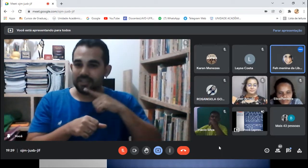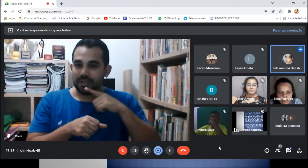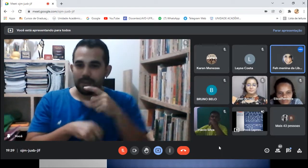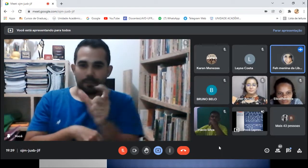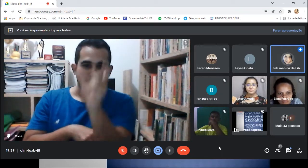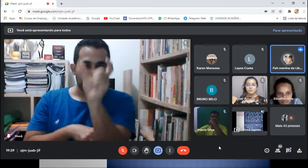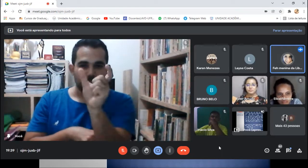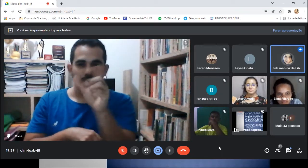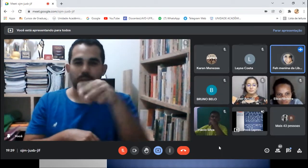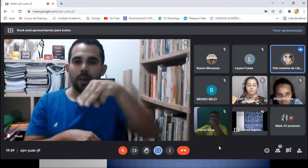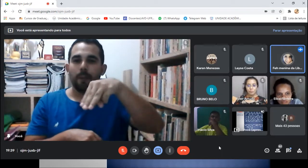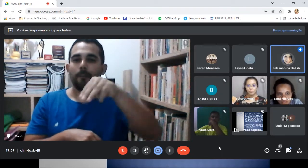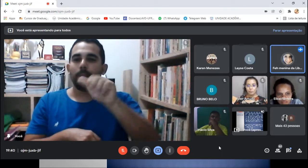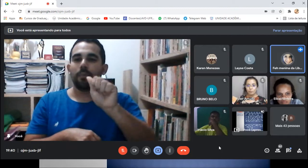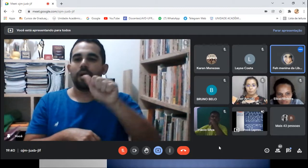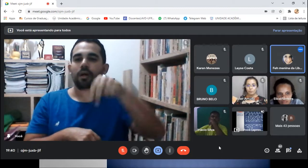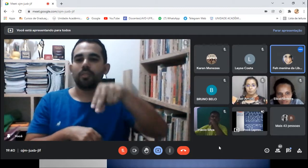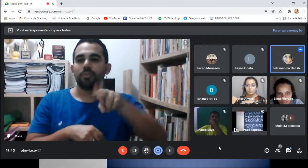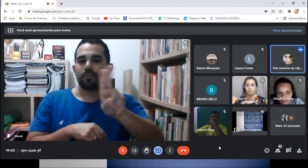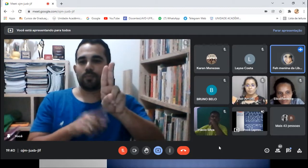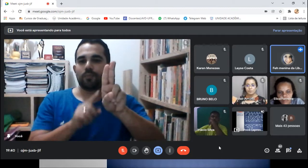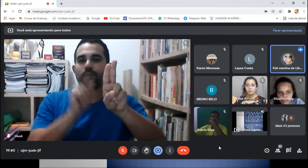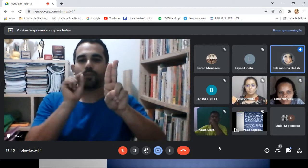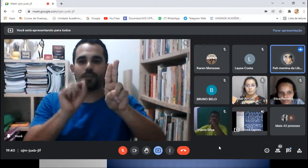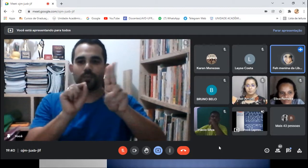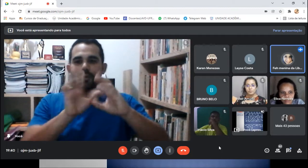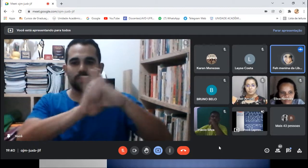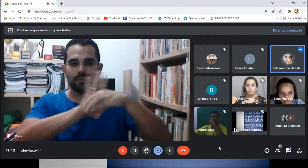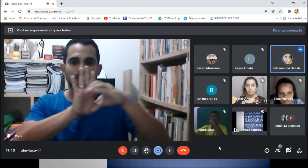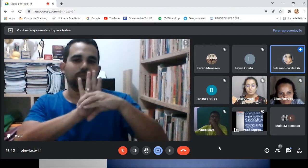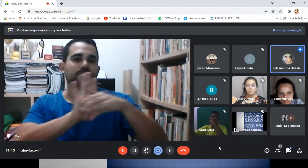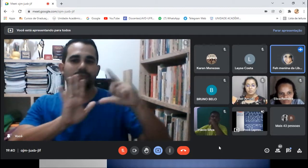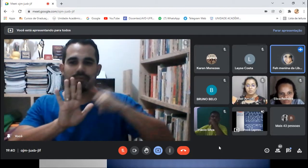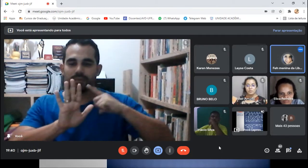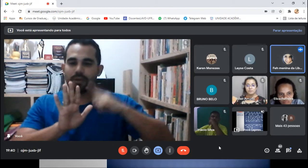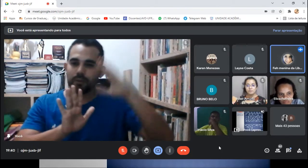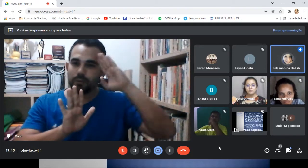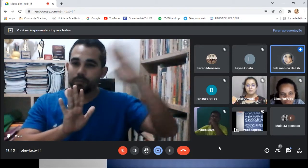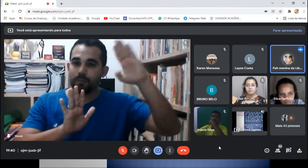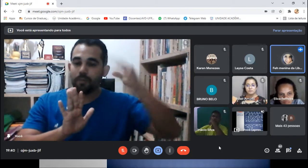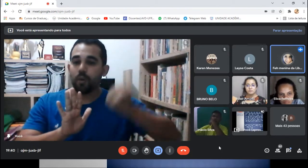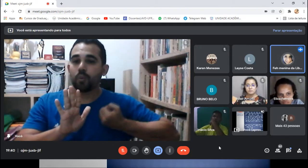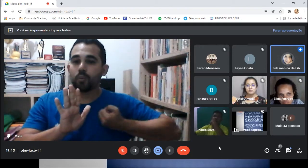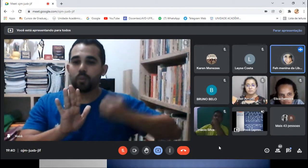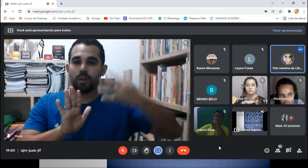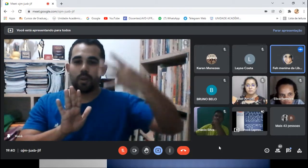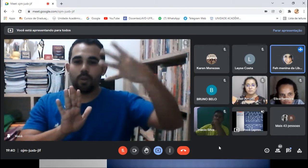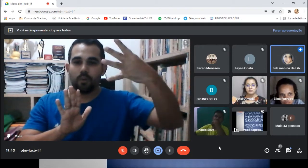do ano de 2016. Se a gente for pesquisar Manu, ele se refere também ao outro